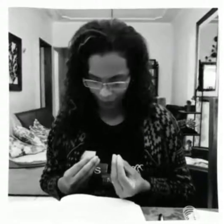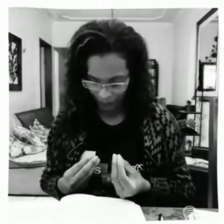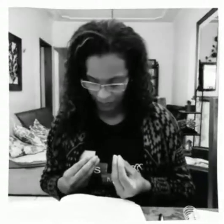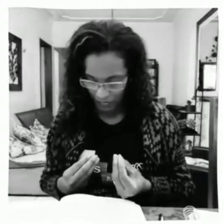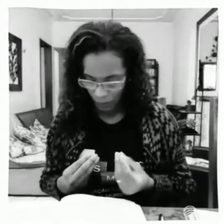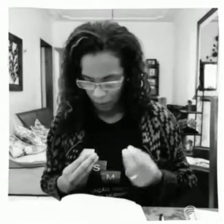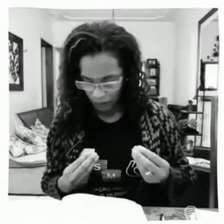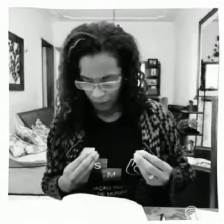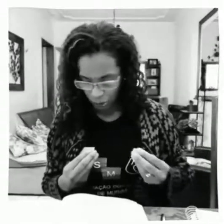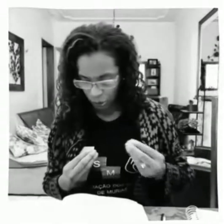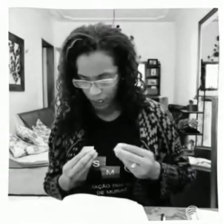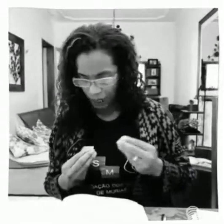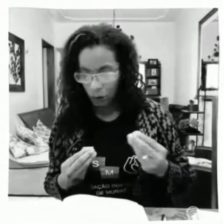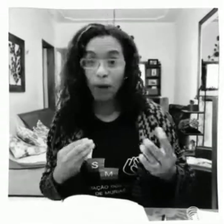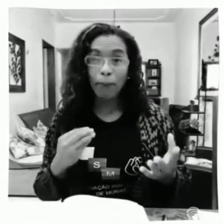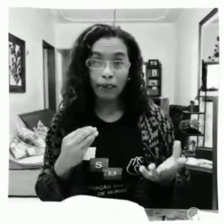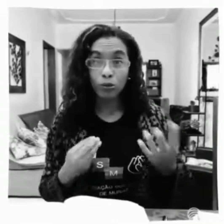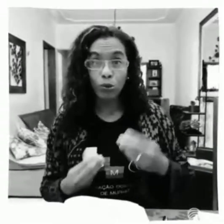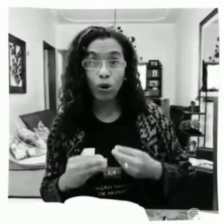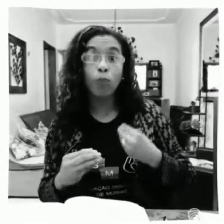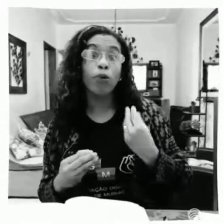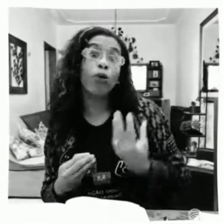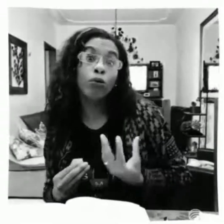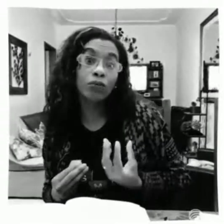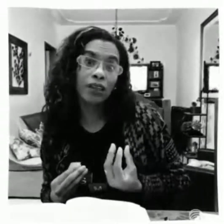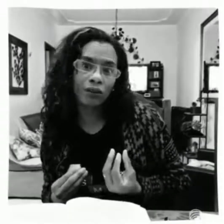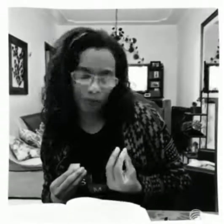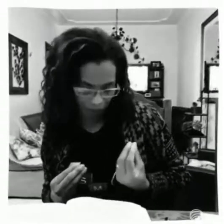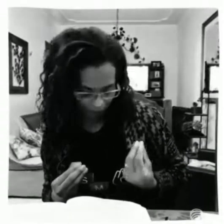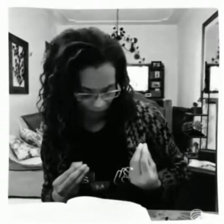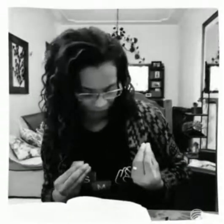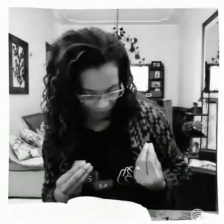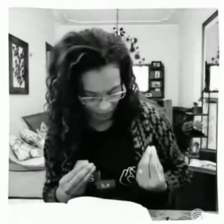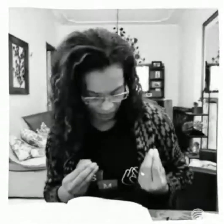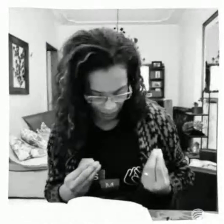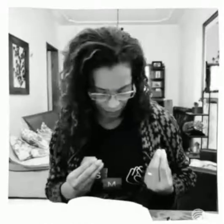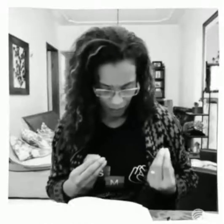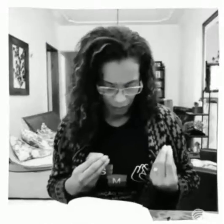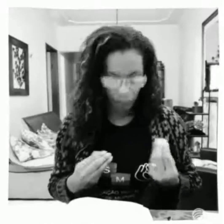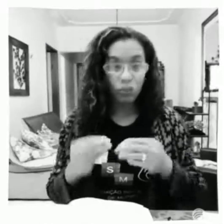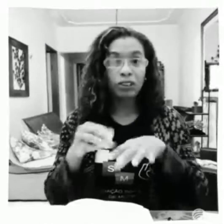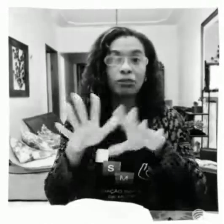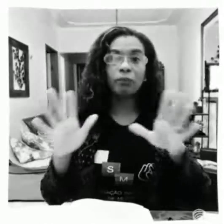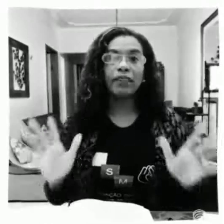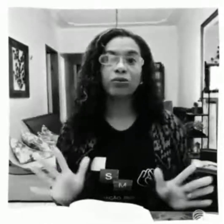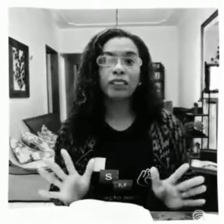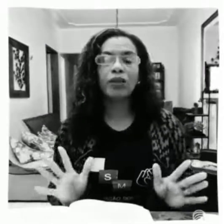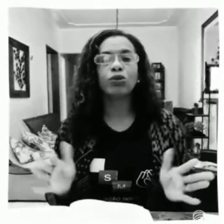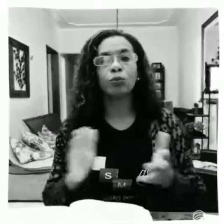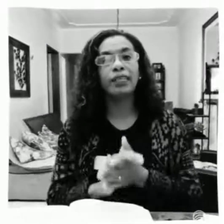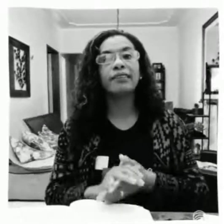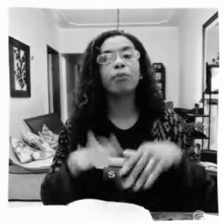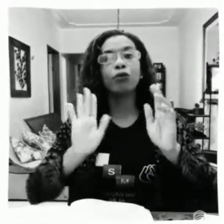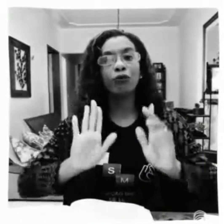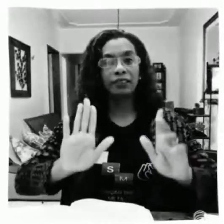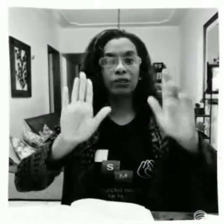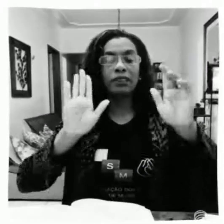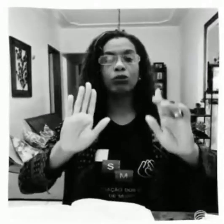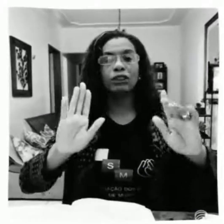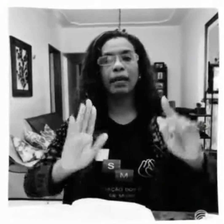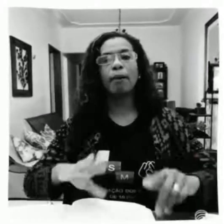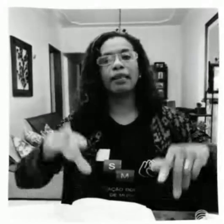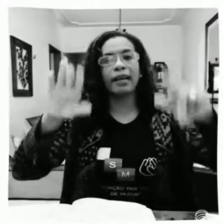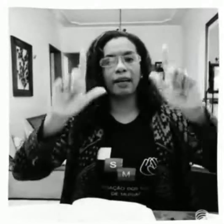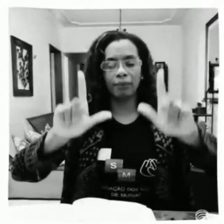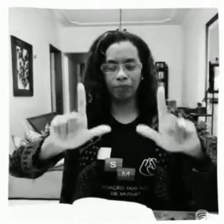sinal, podendo tocar alguma parte do corpo ou não, né? Pode ter um espaço neutro. Por exemplo, vou fazer o